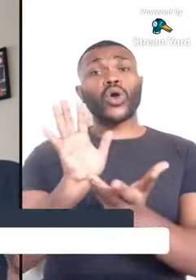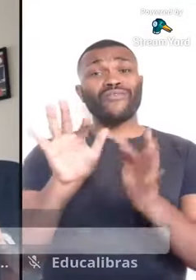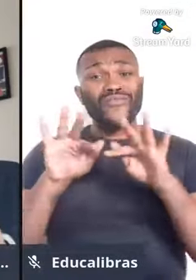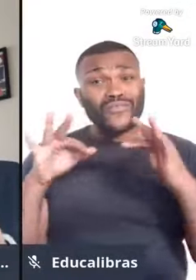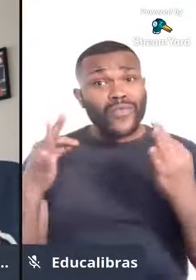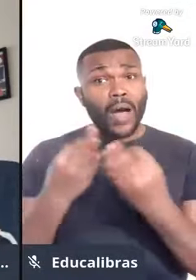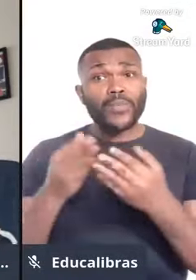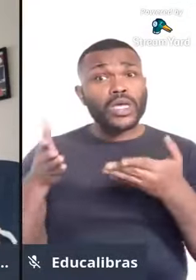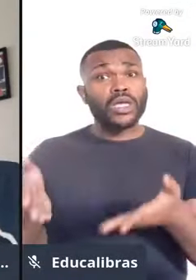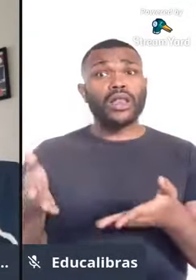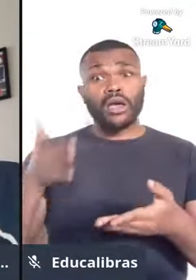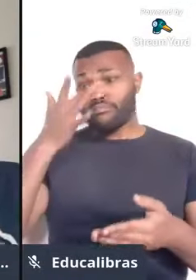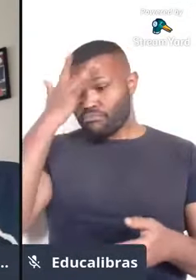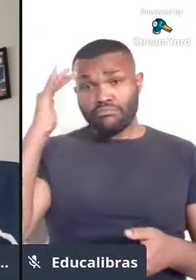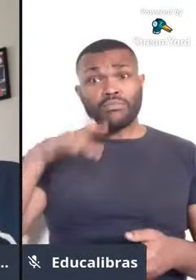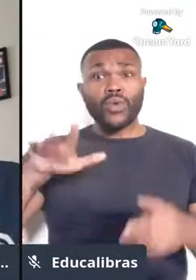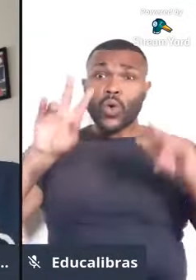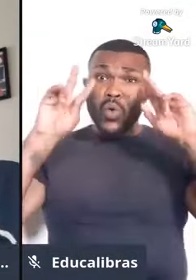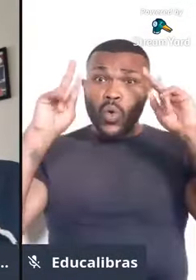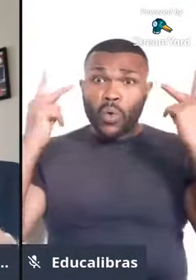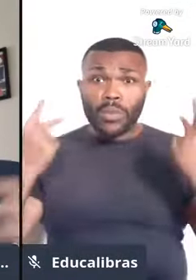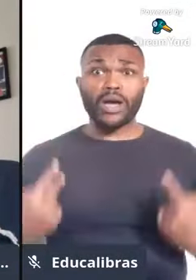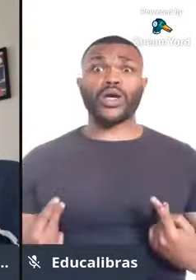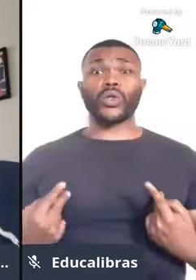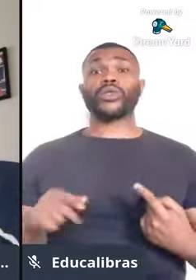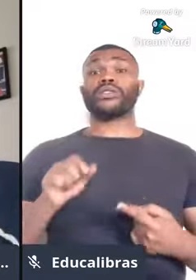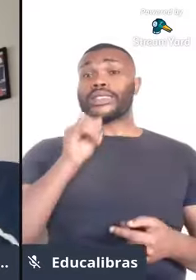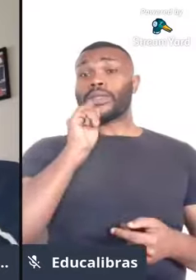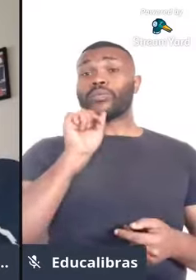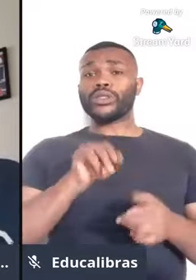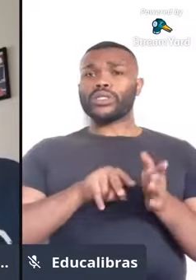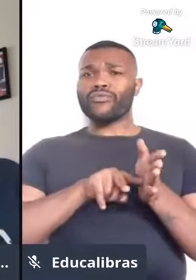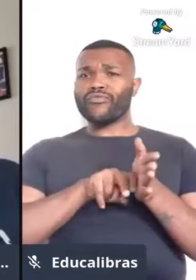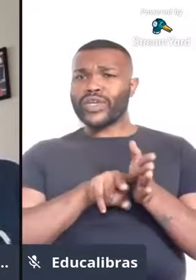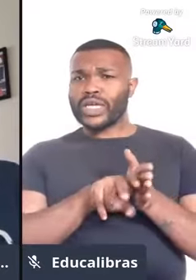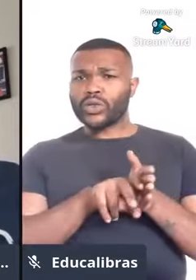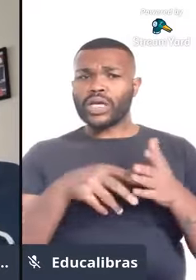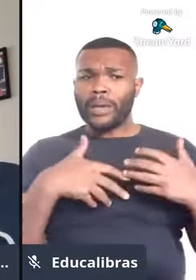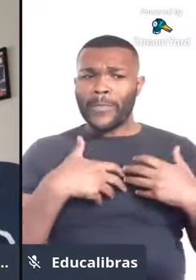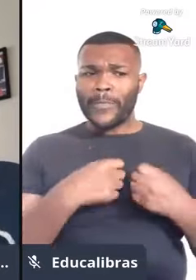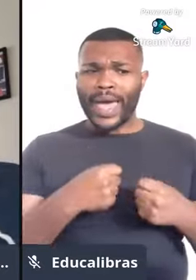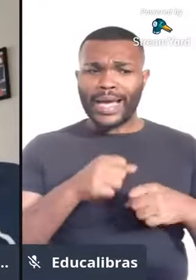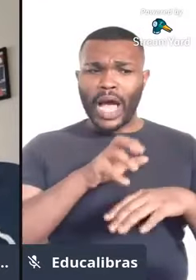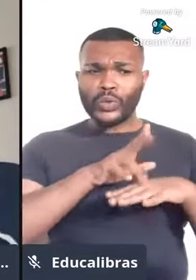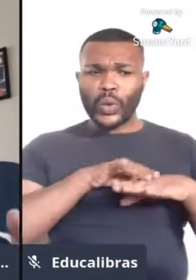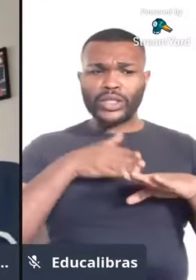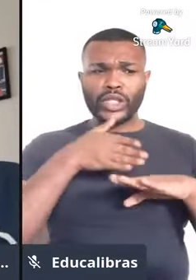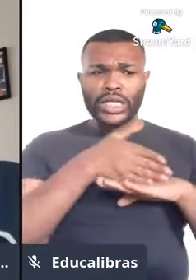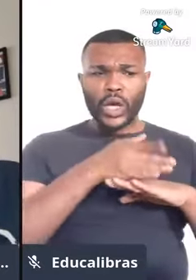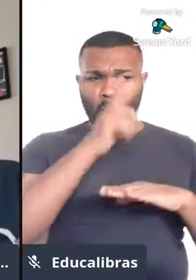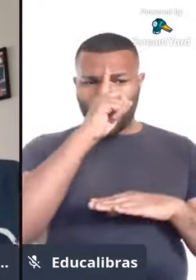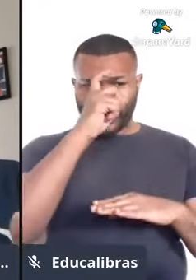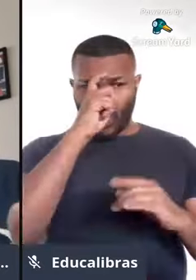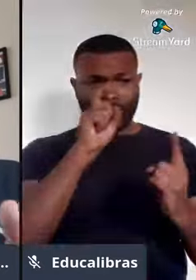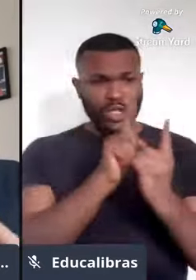mundo é ser humano. A possibilidade de você pegar esse vírus, ficar doente, parar no hospital e não ter atendimento é muito grande. Então, se preserve.